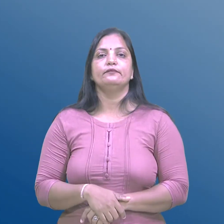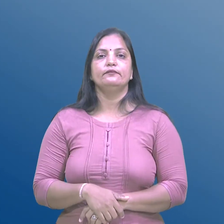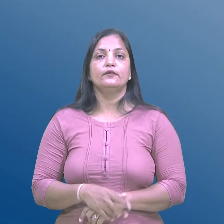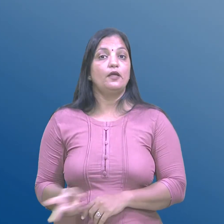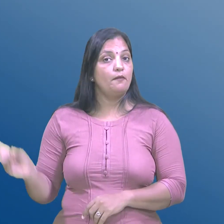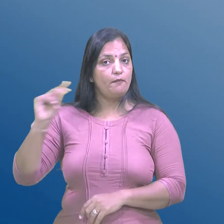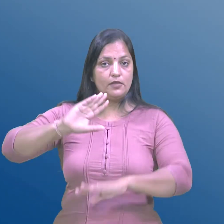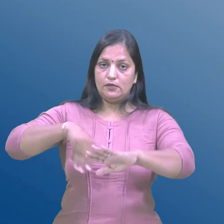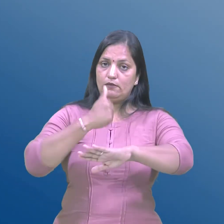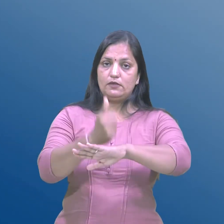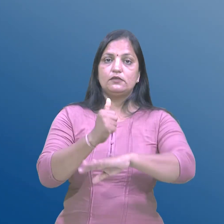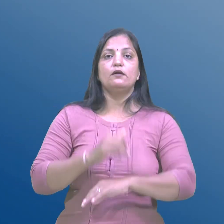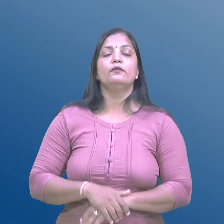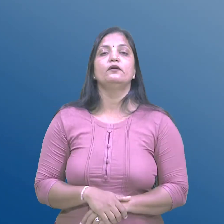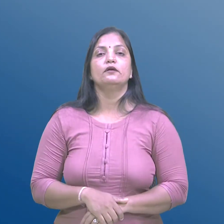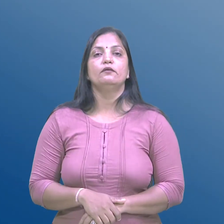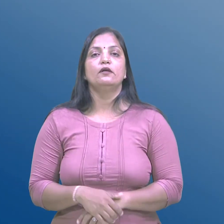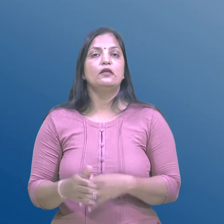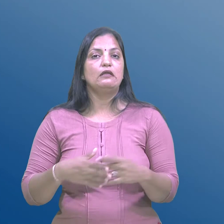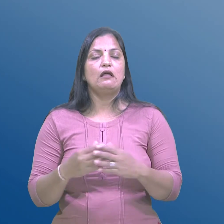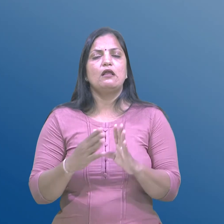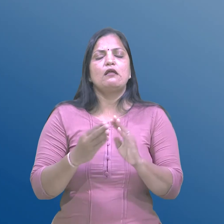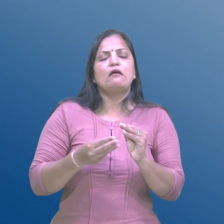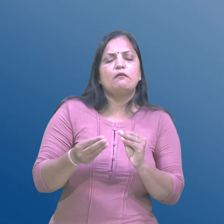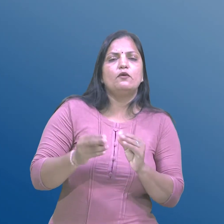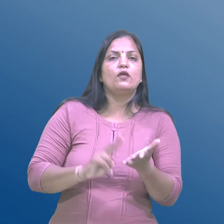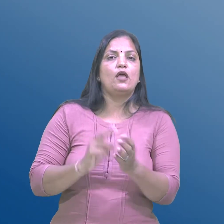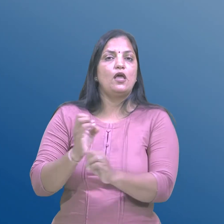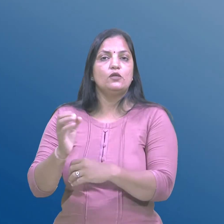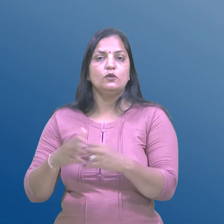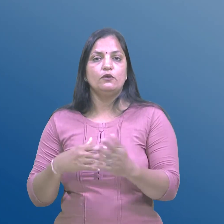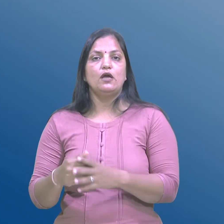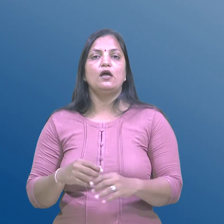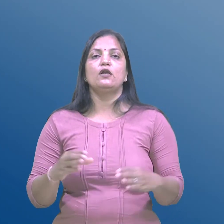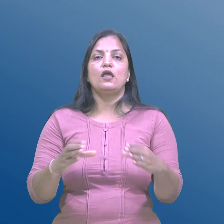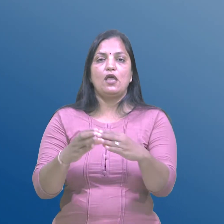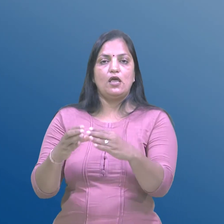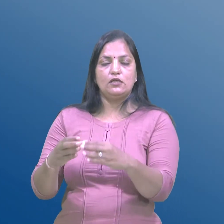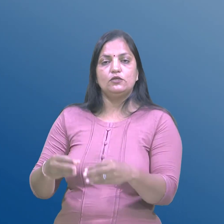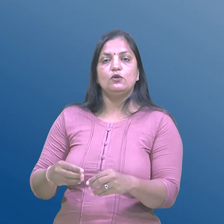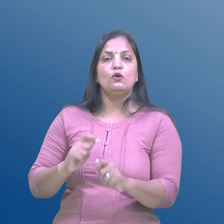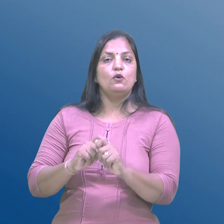પુનઃસ્થાપન માટે કામ કરતા નજીકના સંગઠન કે સંસ્થાની વિગતો આપવી.